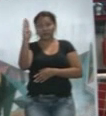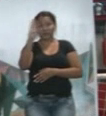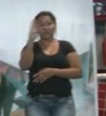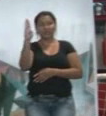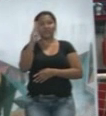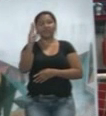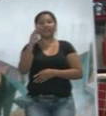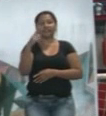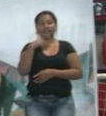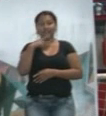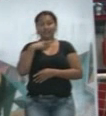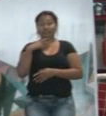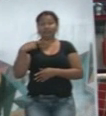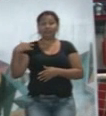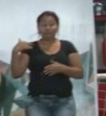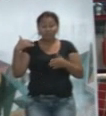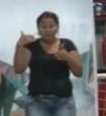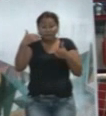Se eu tiver